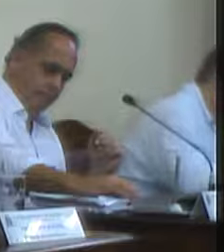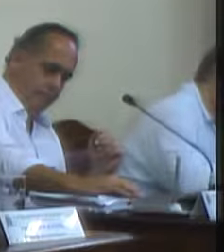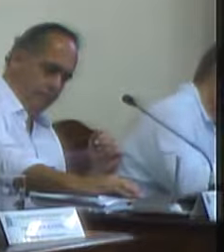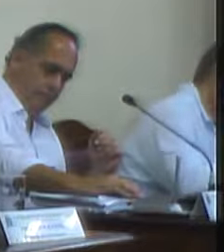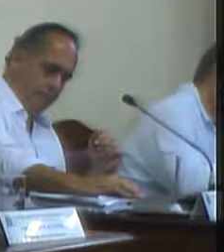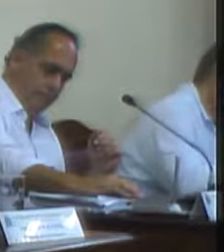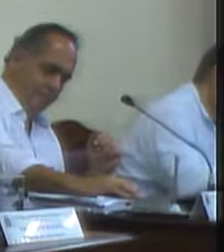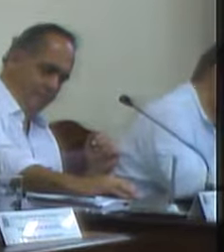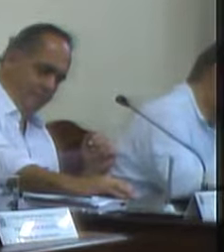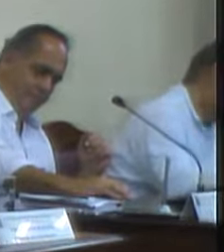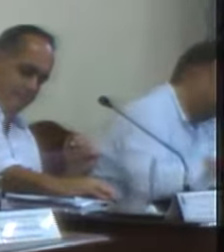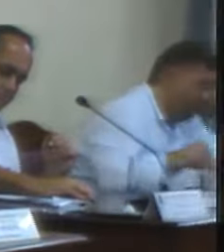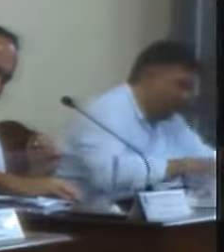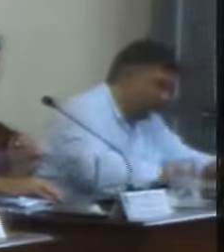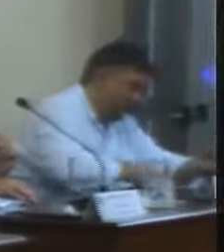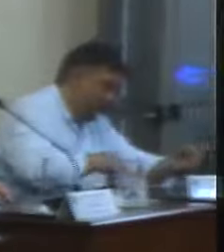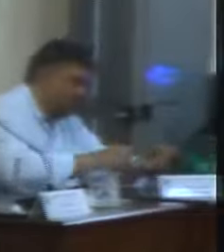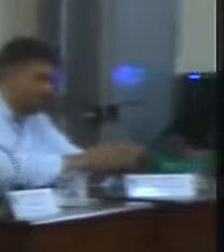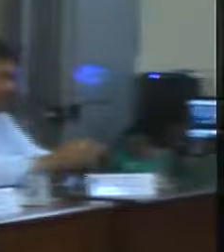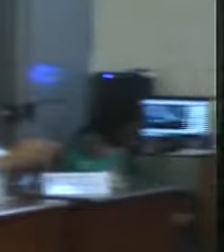Obrigado.